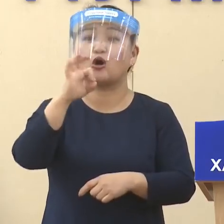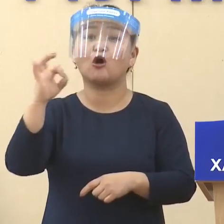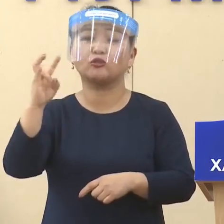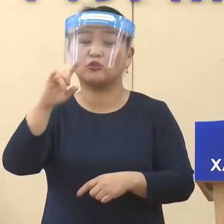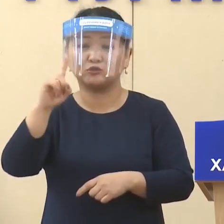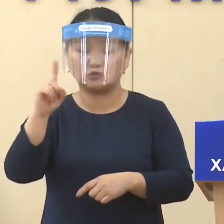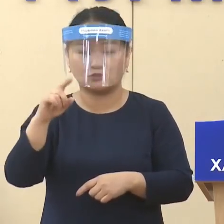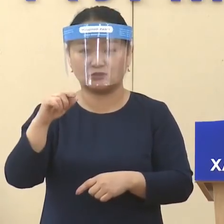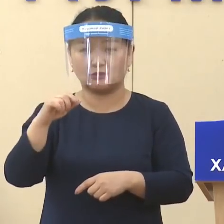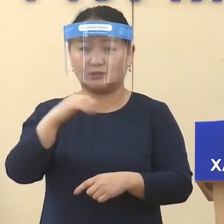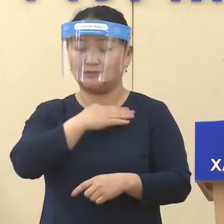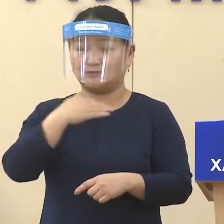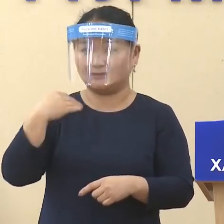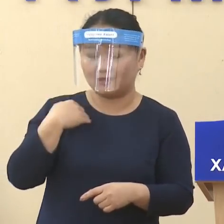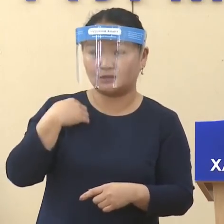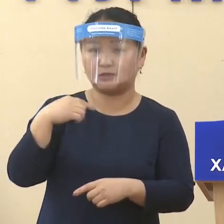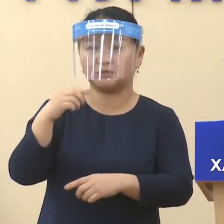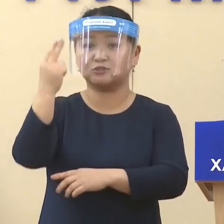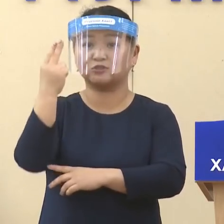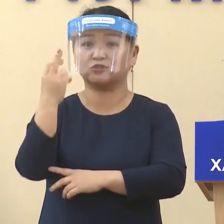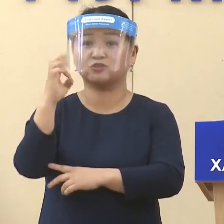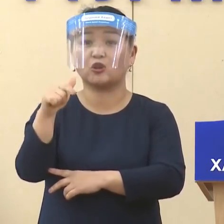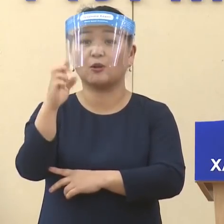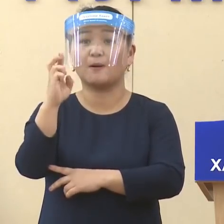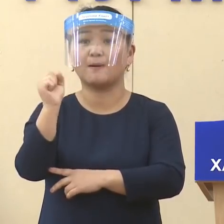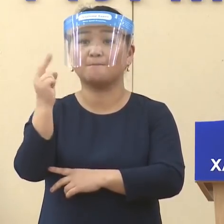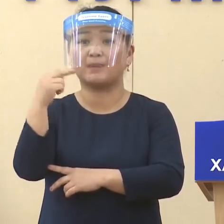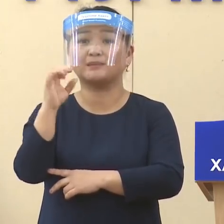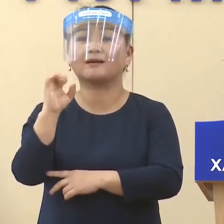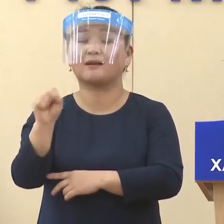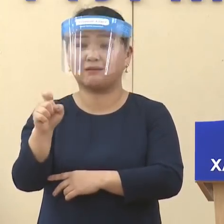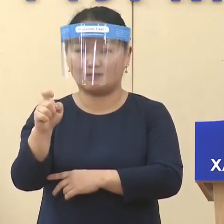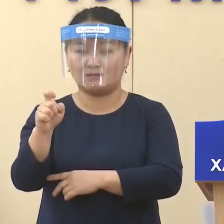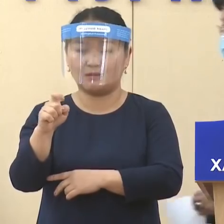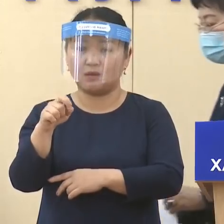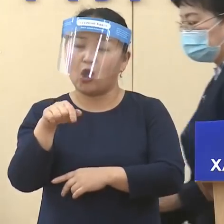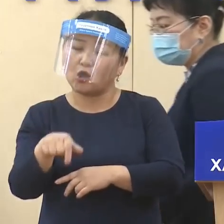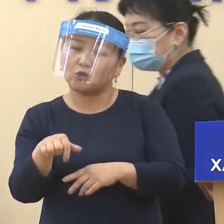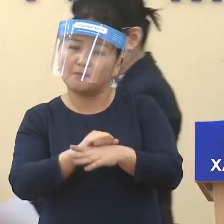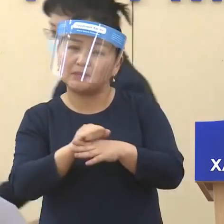коронавирус халдварын талаар бэлэн байдлаа одоо яаж хангаж байгаа талаар мэдээлэл хийнэ.